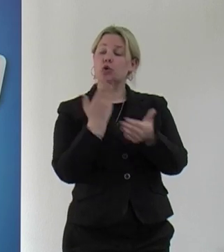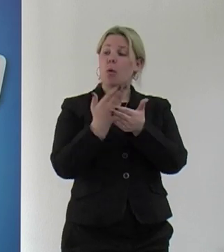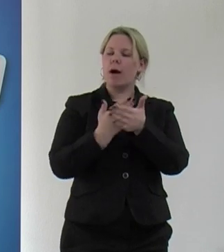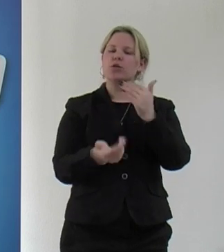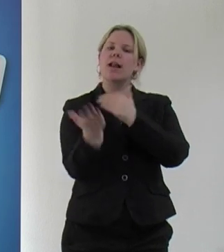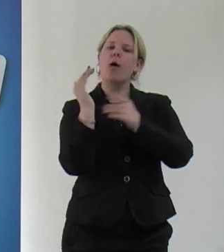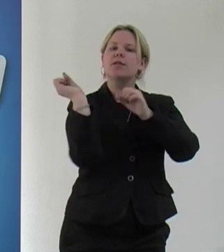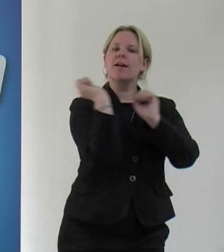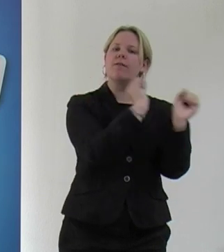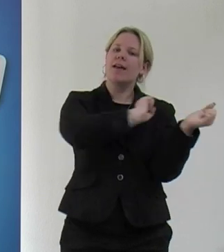und Sonne.